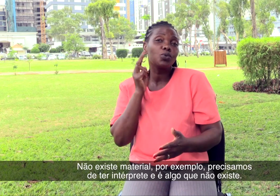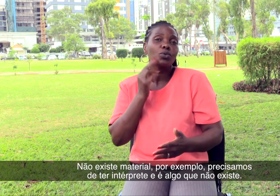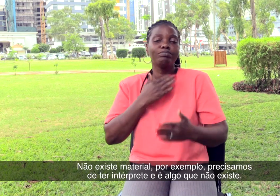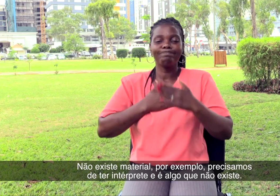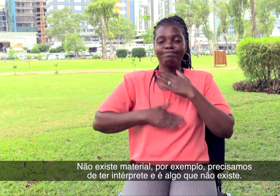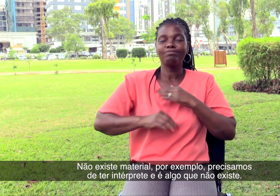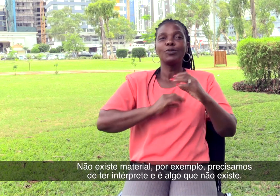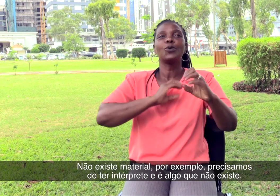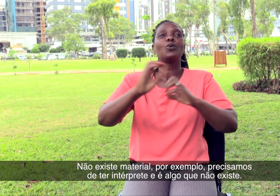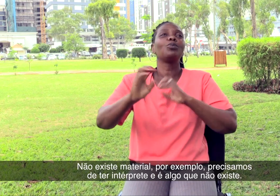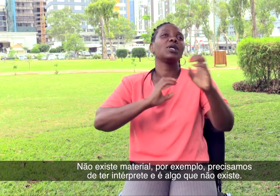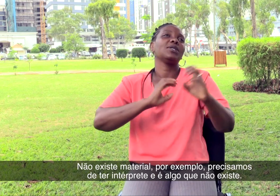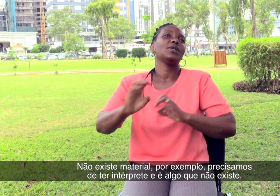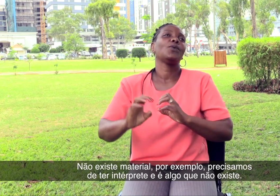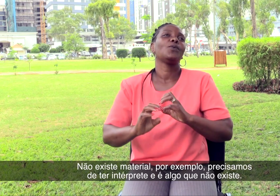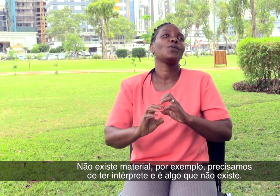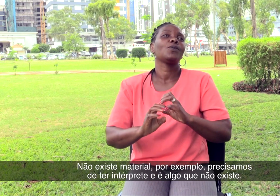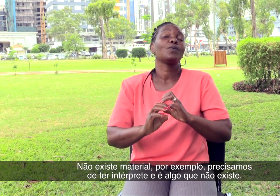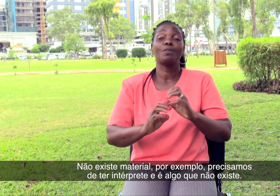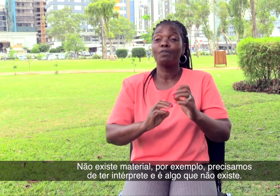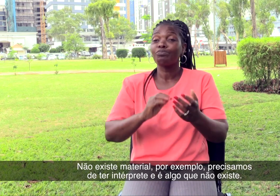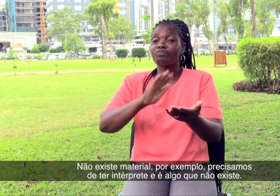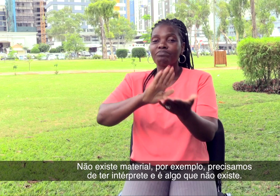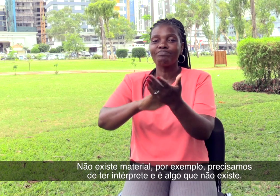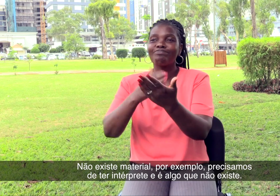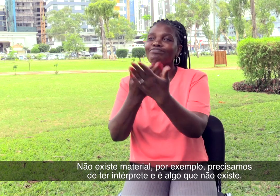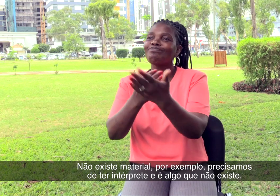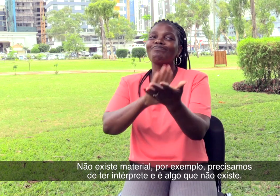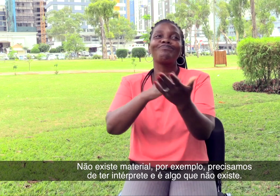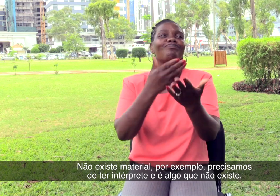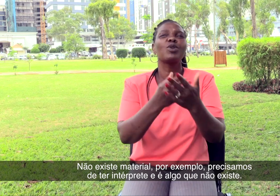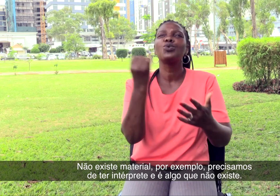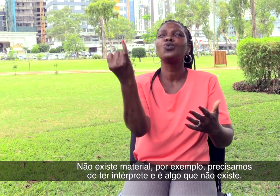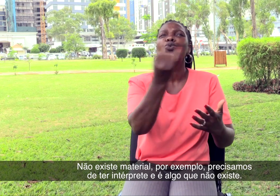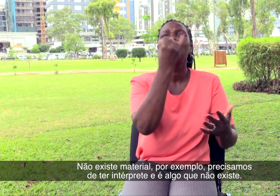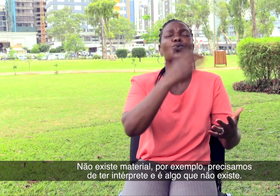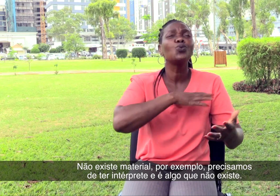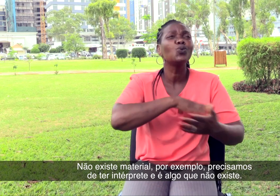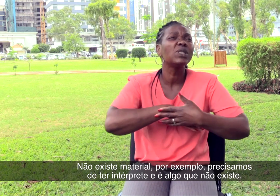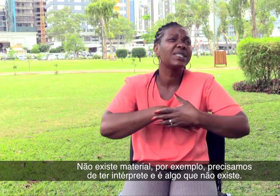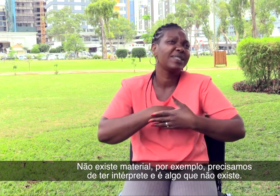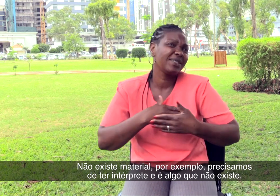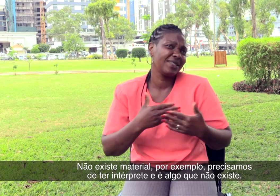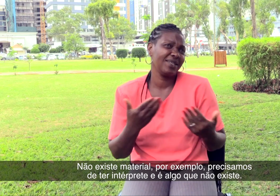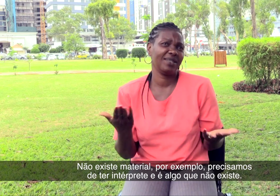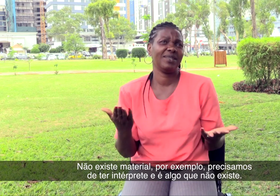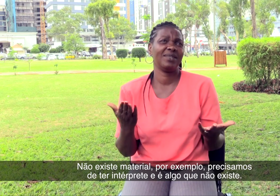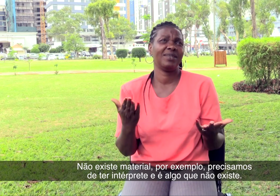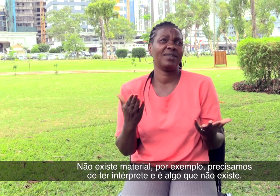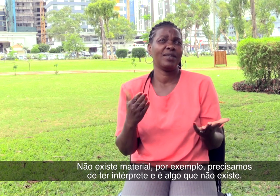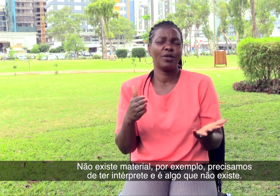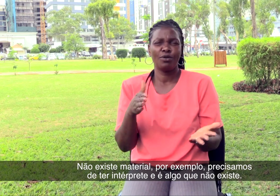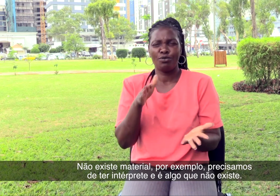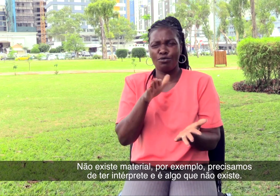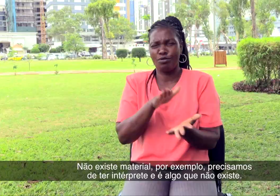Principalmente a pessoa com deficiência visual não tem lá o seu material, isto é, nós precisamos de ter intérpretes em vários locais e é